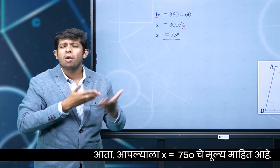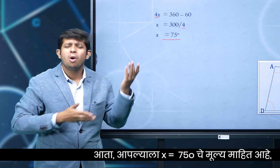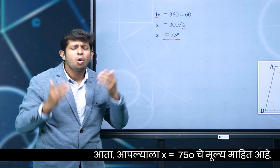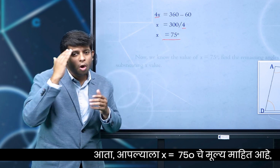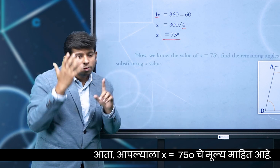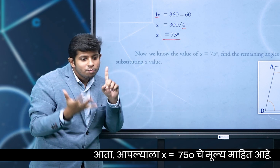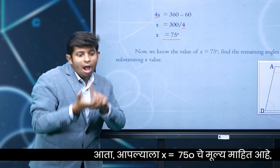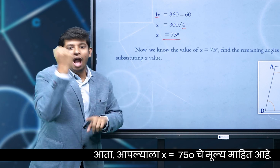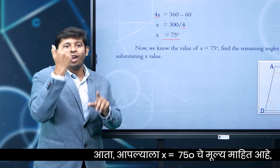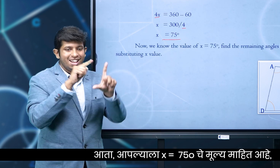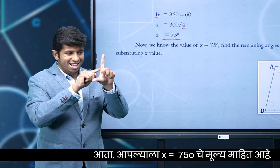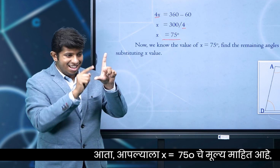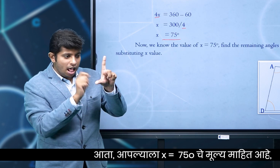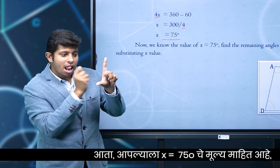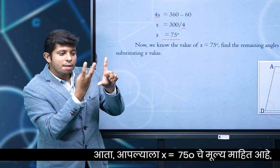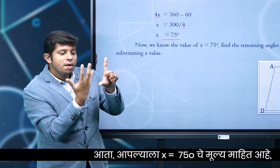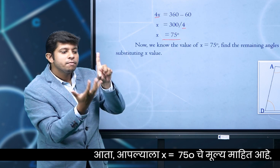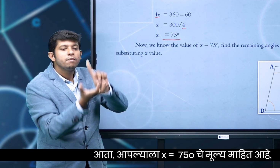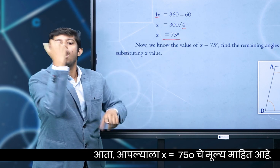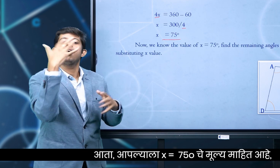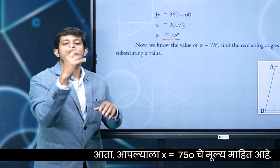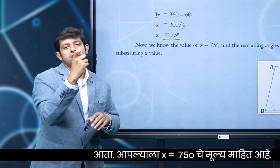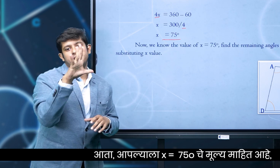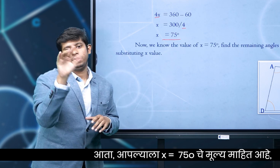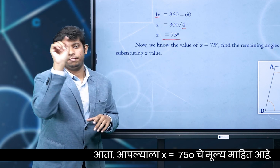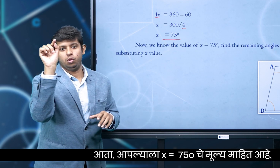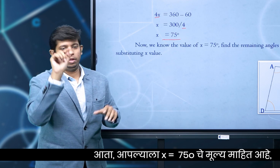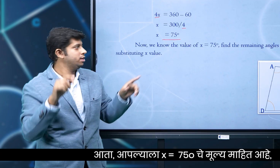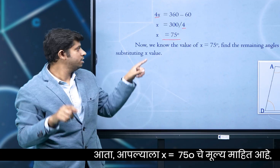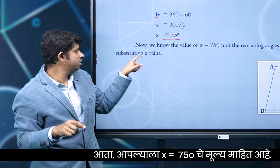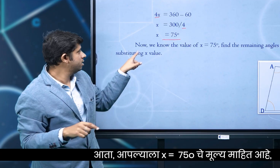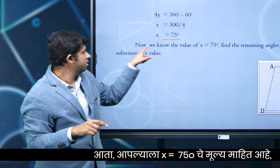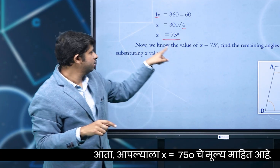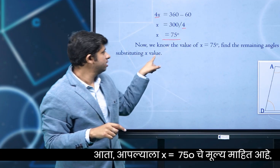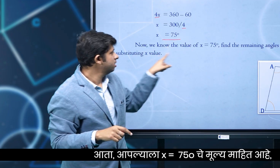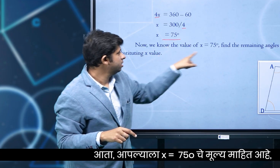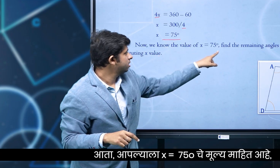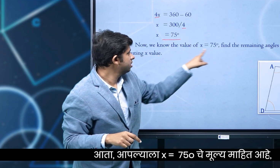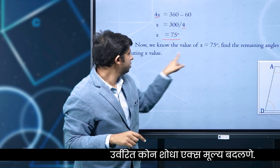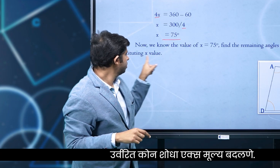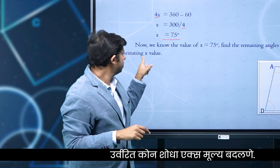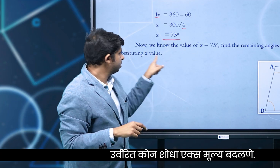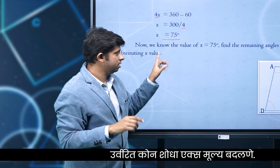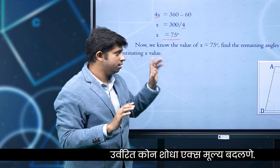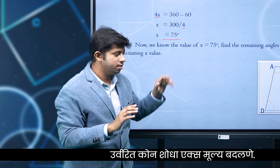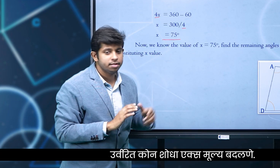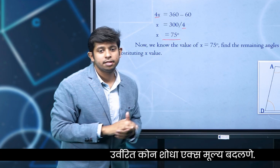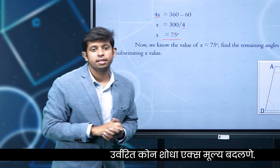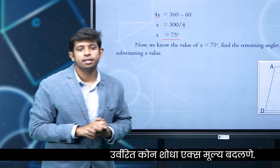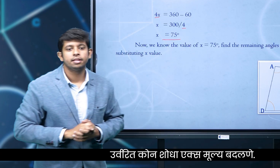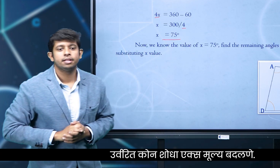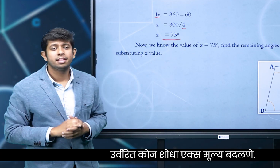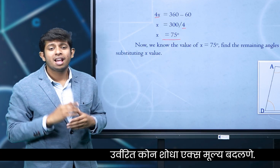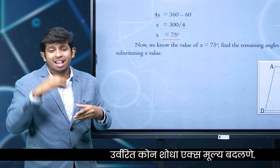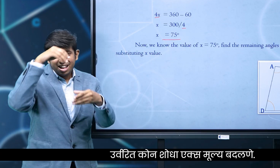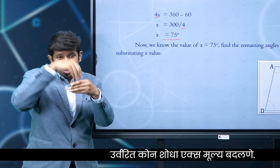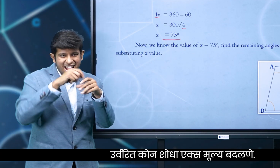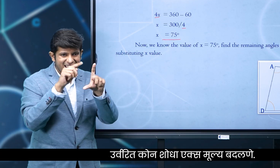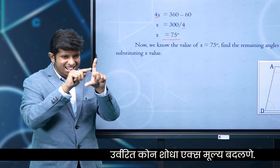आता आपल्याला x is equals to 75 degrees चे मूल्य माहित आहे. उर्वरित कोण शोधा. x मूल्य